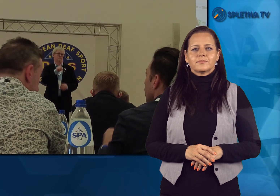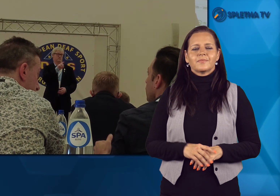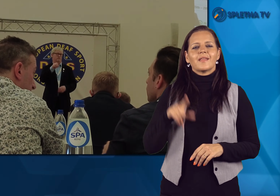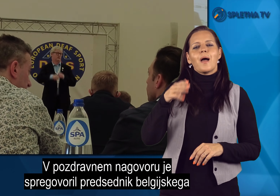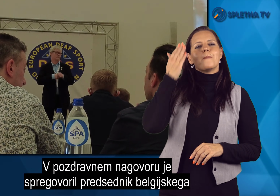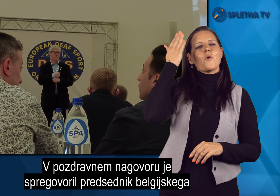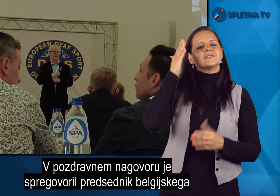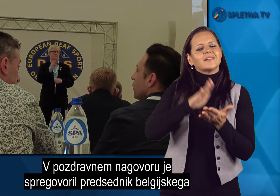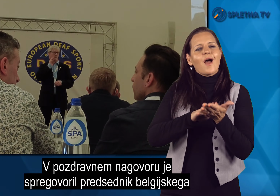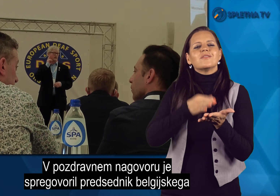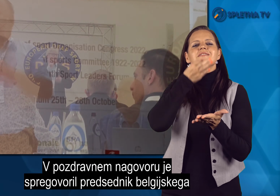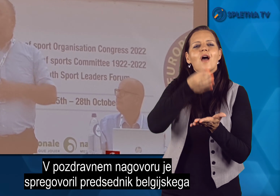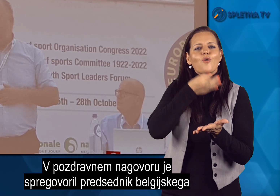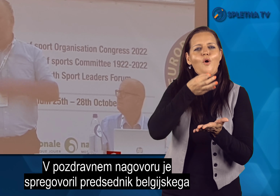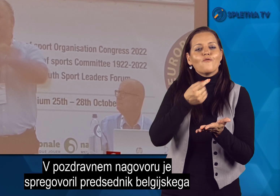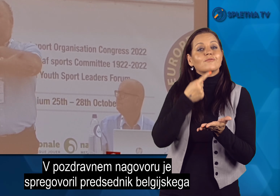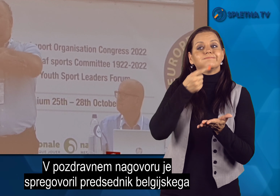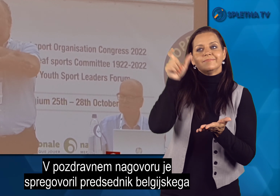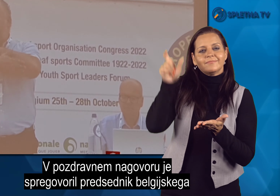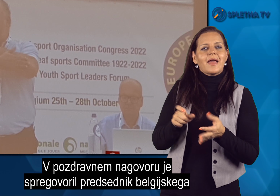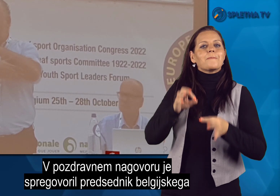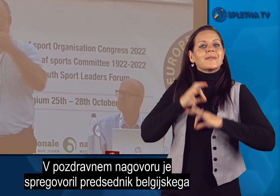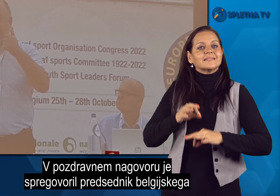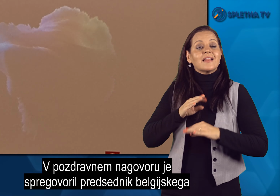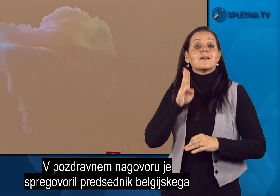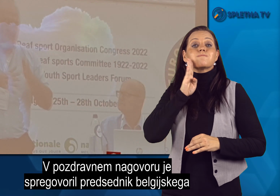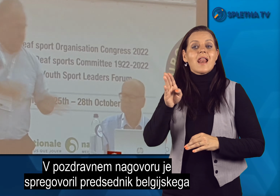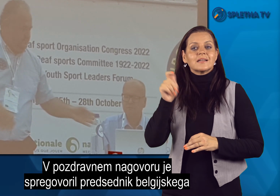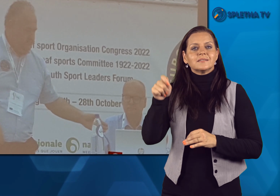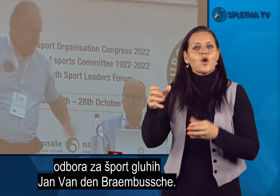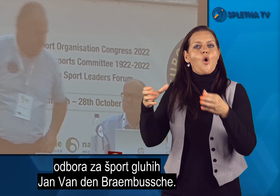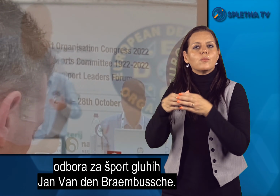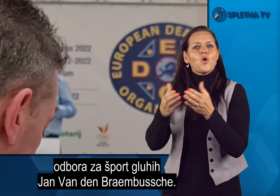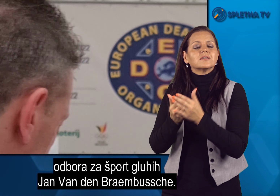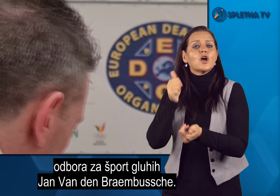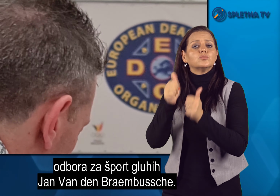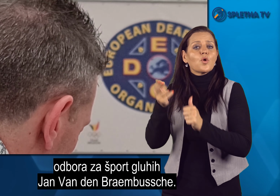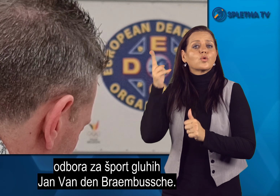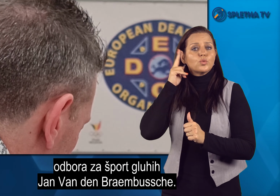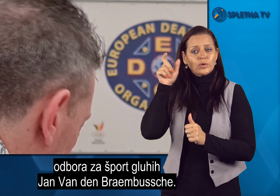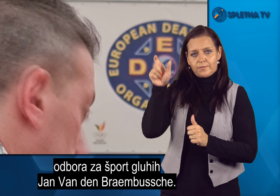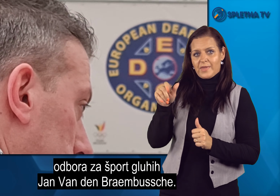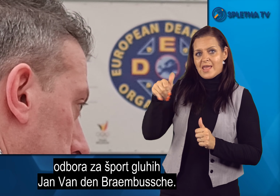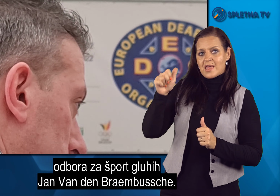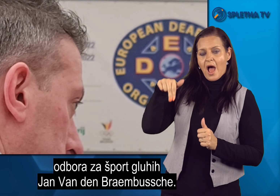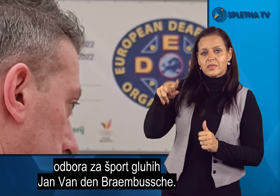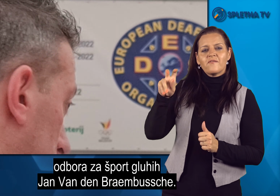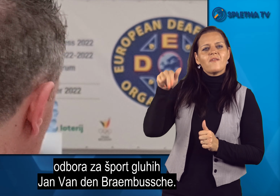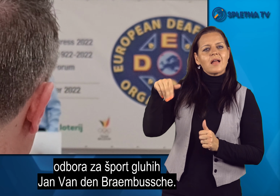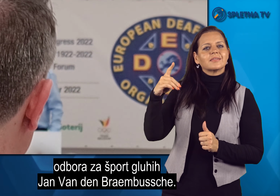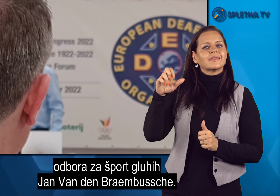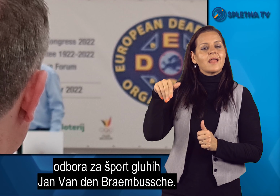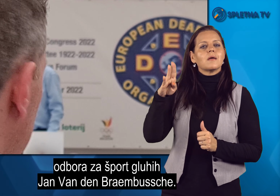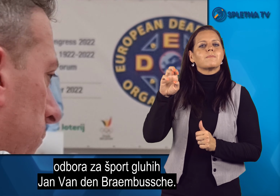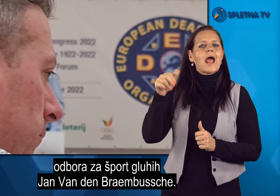V pozdravnem nagovoru je spregovoril predsednik belgijskega odbora za šport gluhih Jan